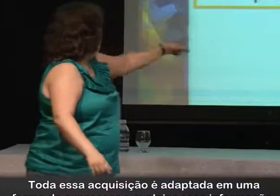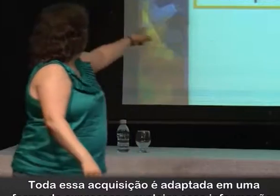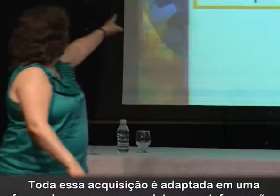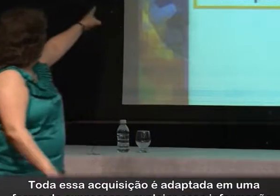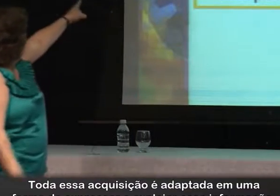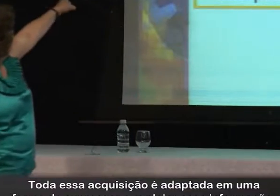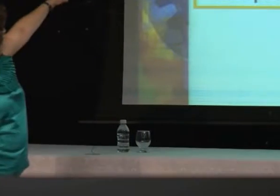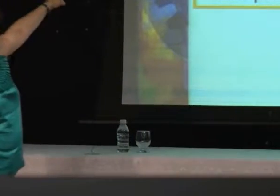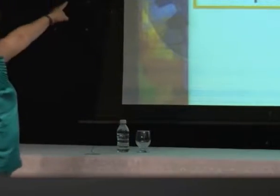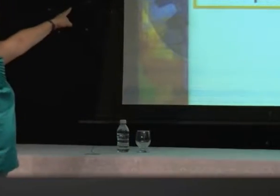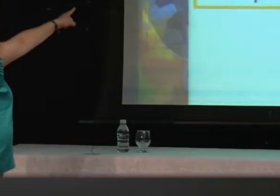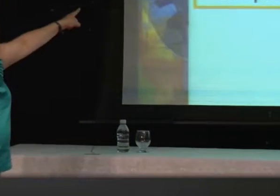informação.